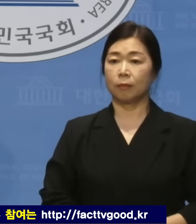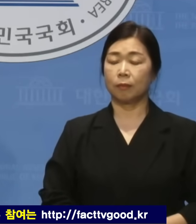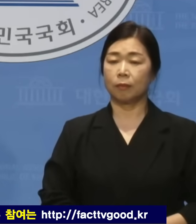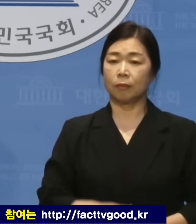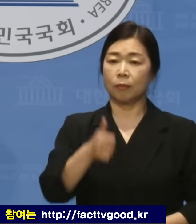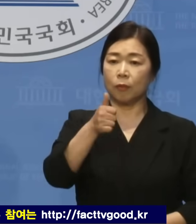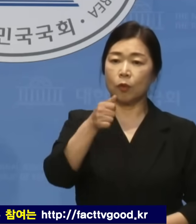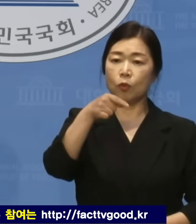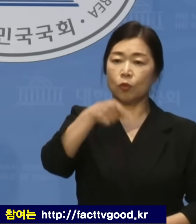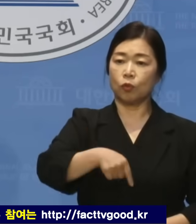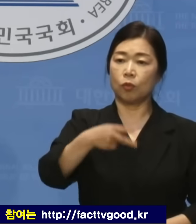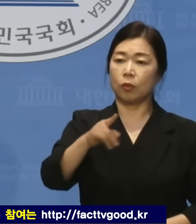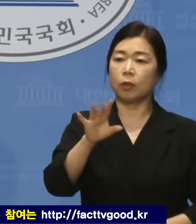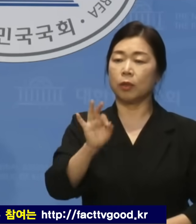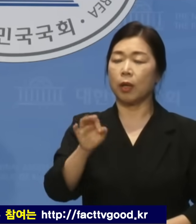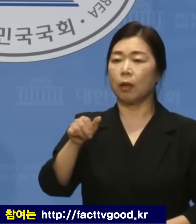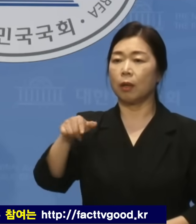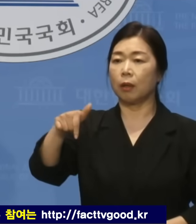후생가외라는 말이 있습니다.